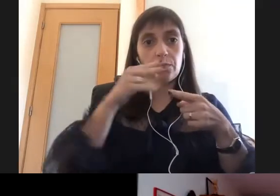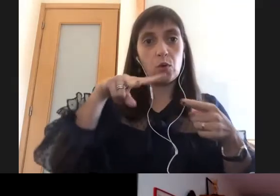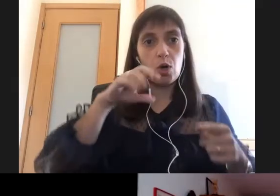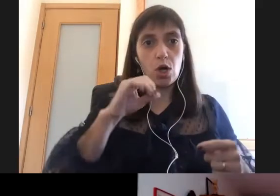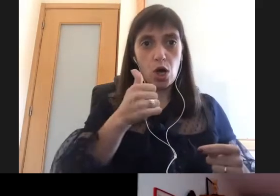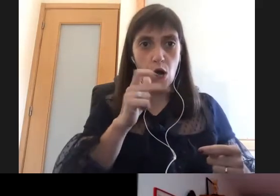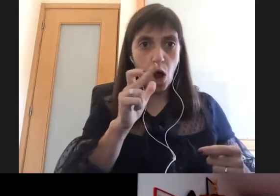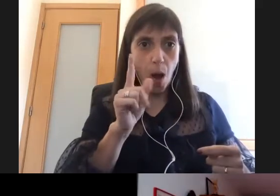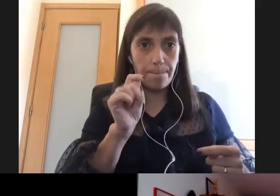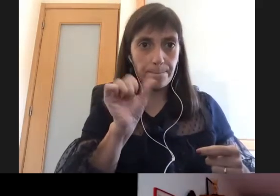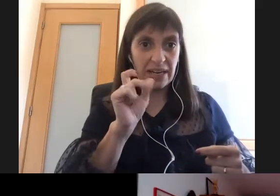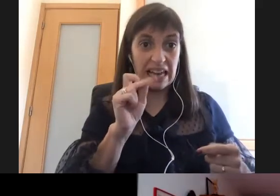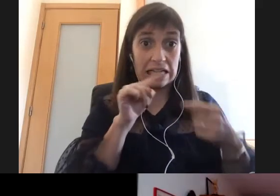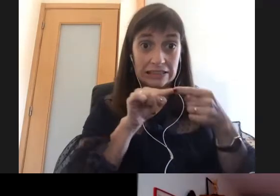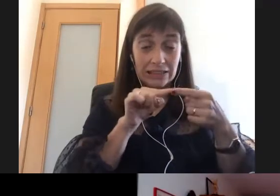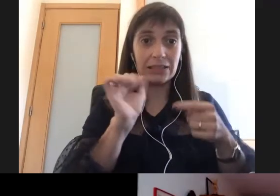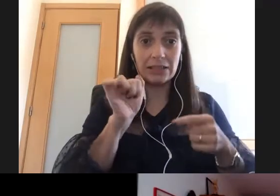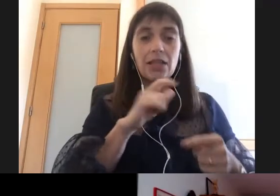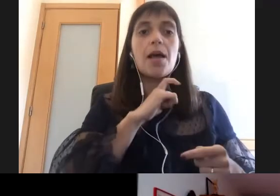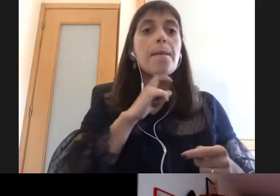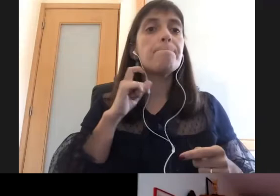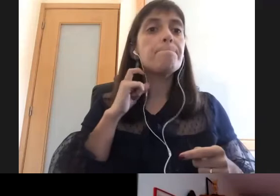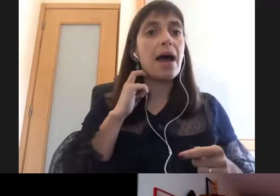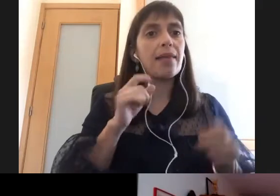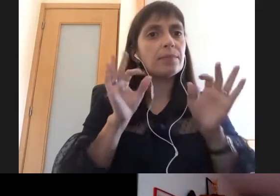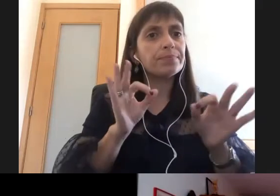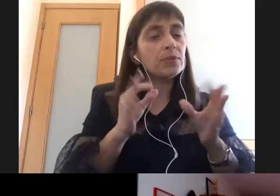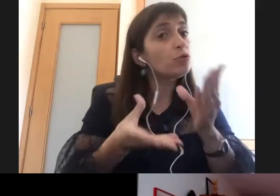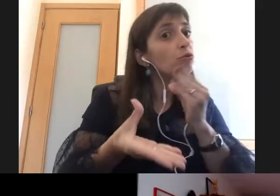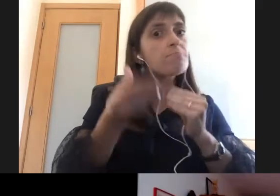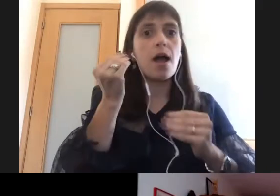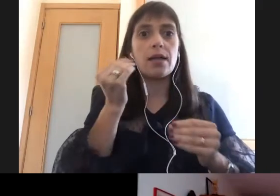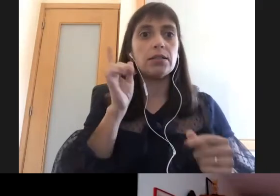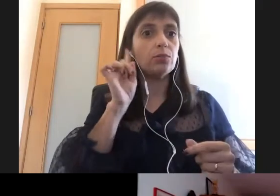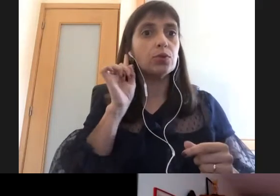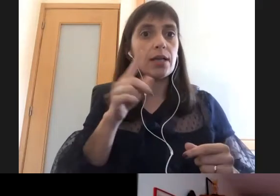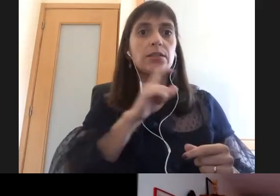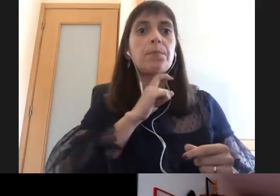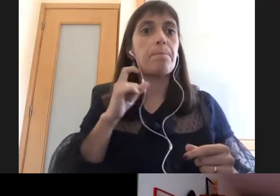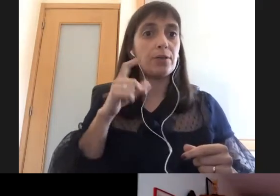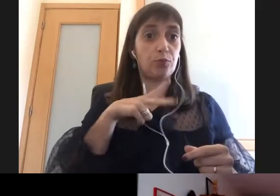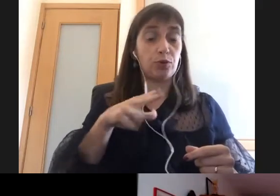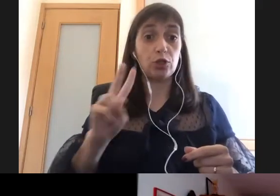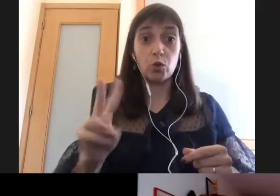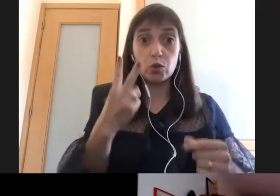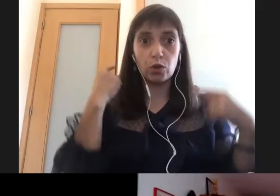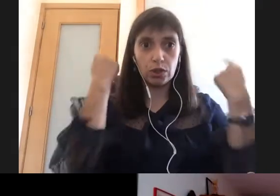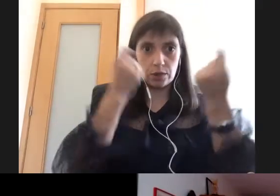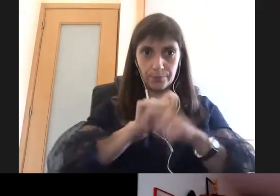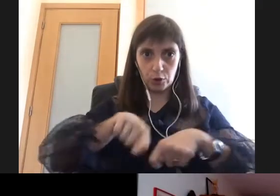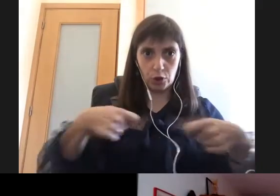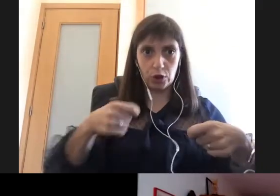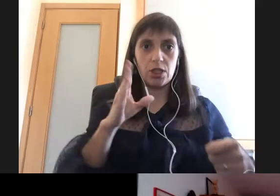era um padre que era considerado um dos mais brilhantes padres portugueses, os dois eram jesuítas. E